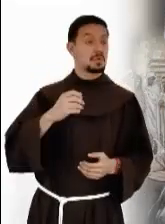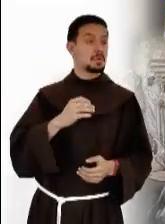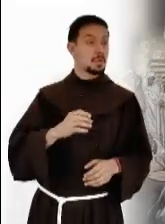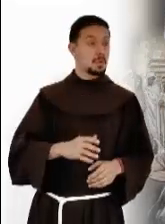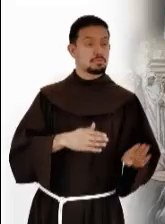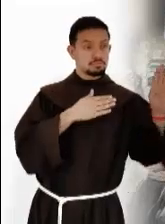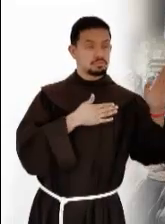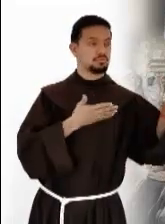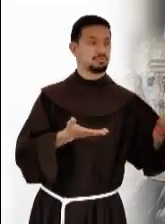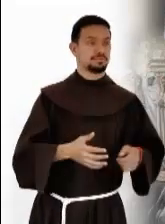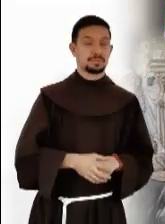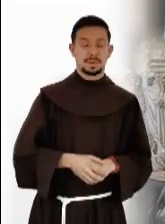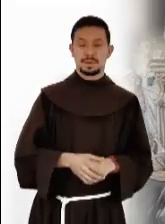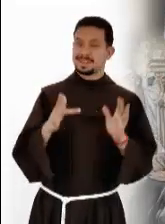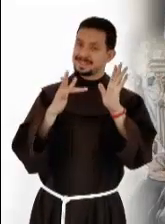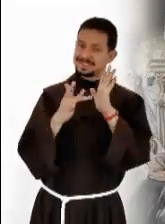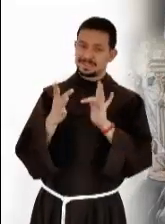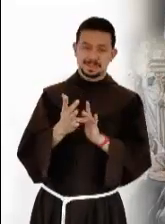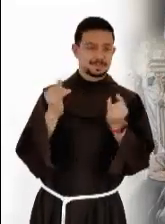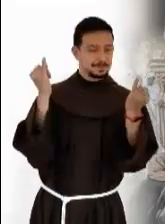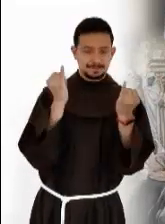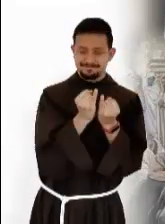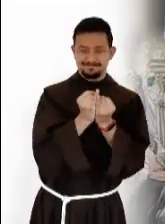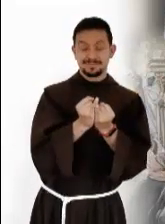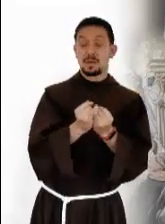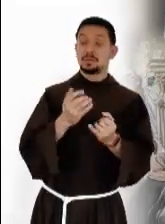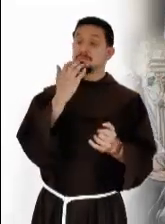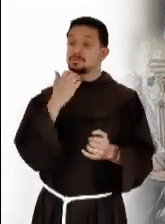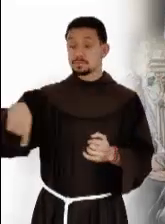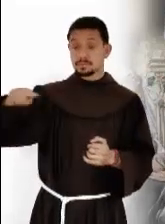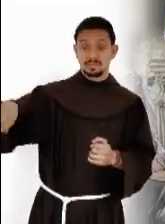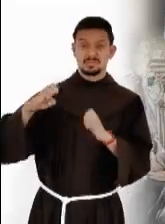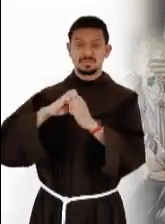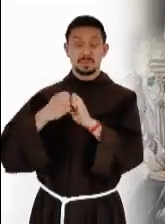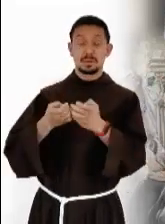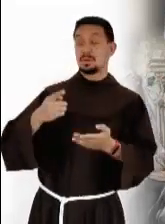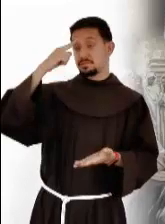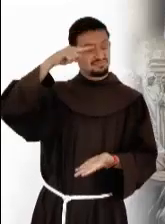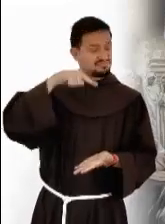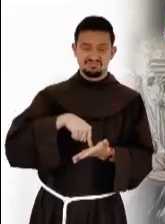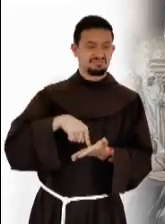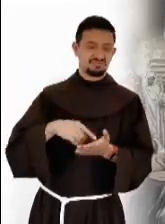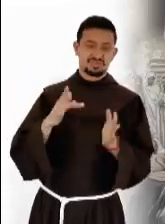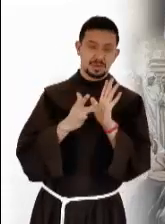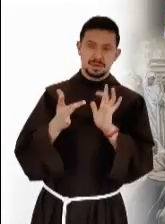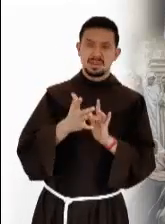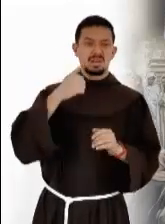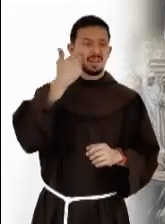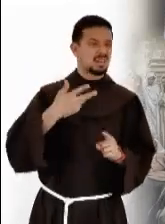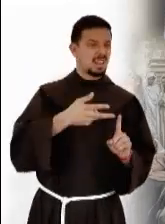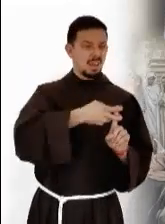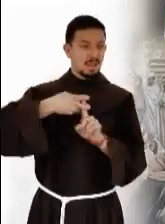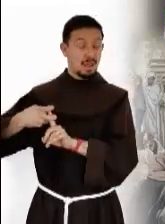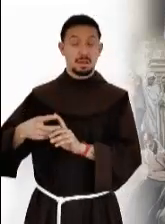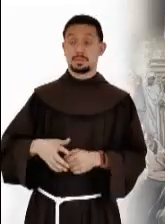Jesús le pasa lo mismo. Sus opositores dudan de su autoridad y de su persona. Buscan hacerlo desaparecer porque